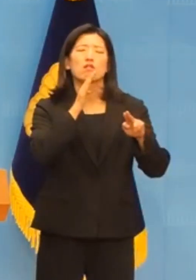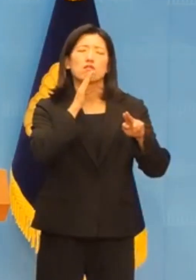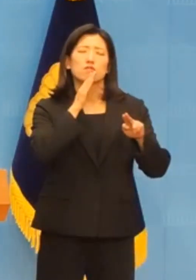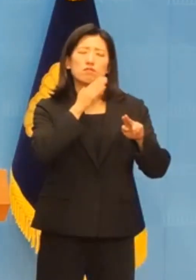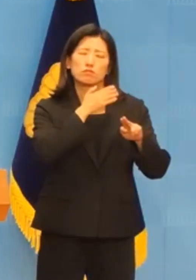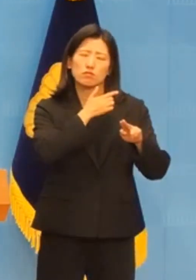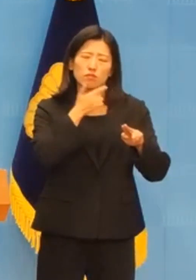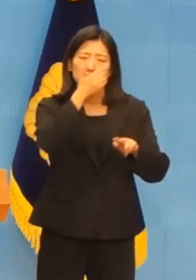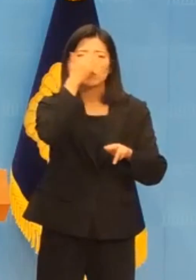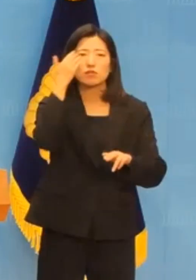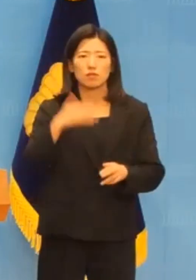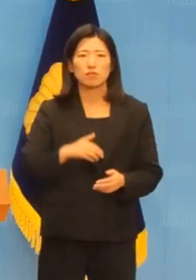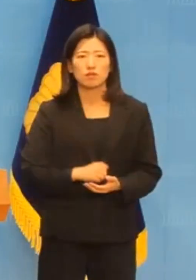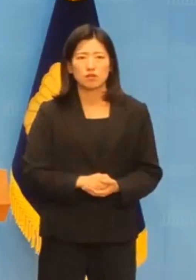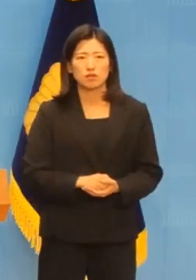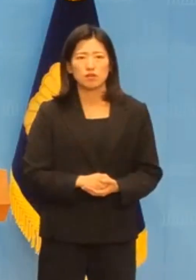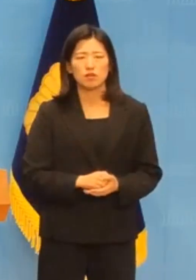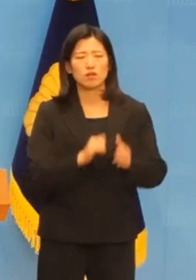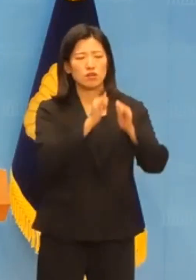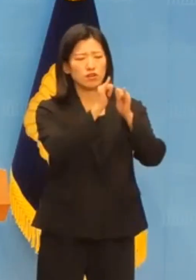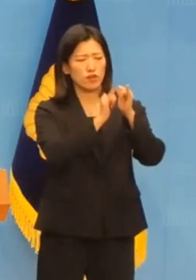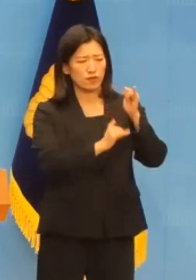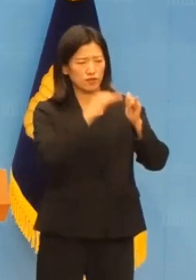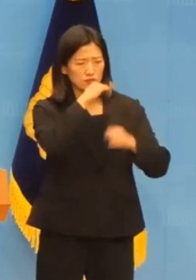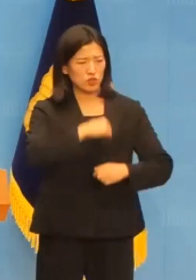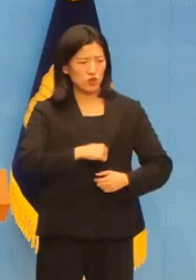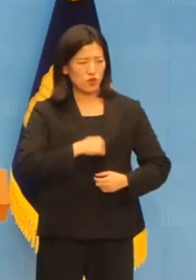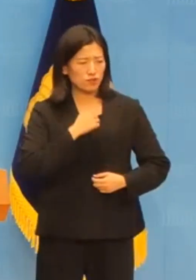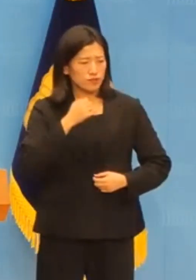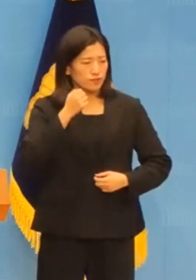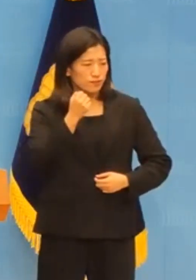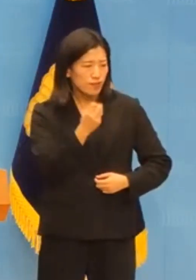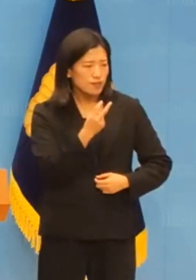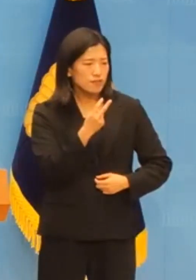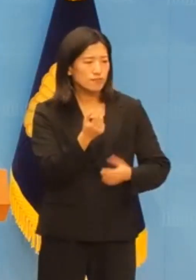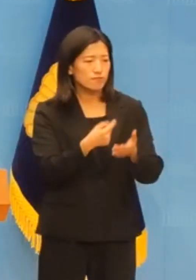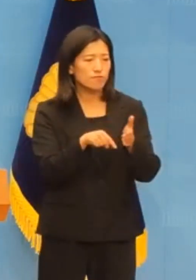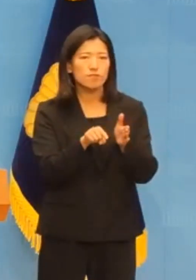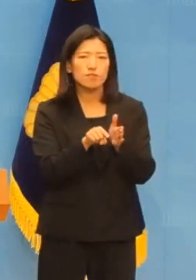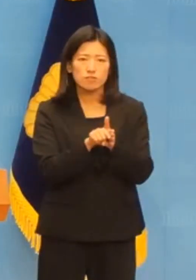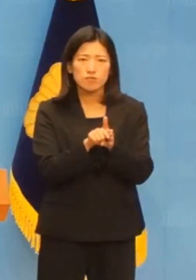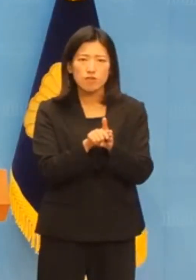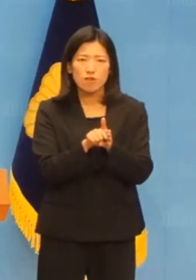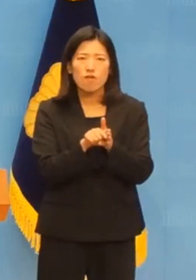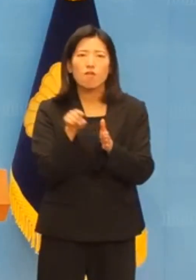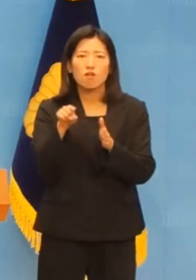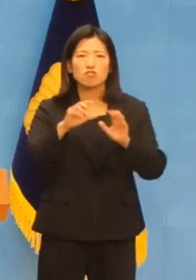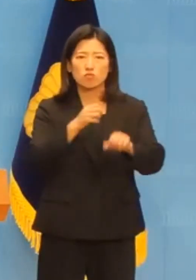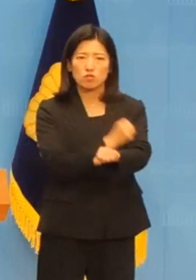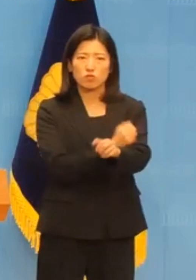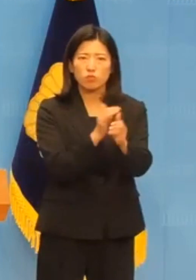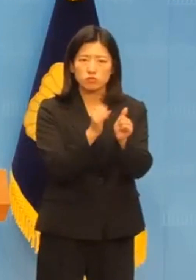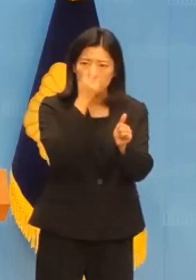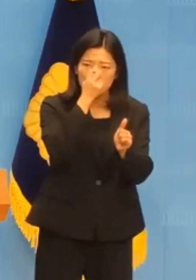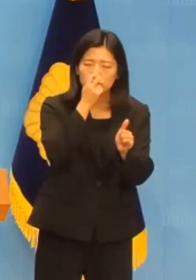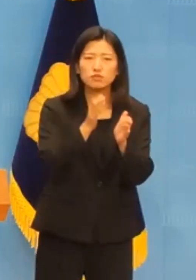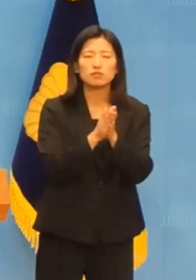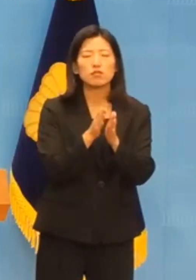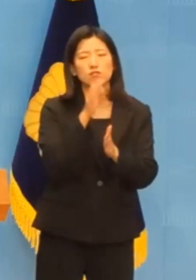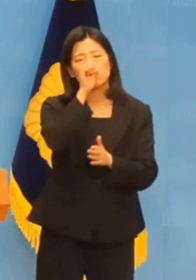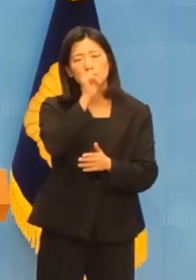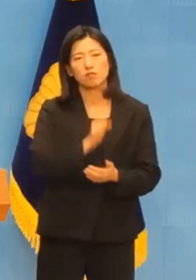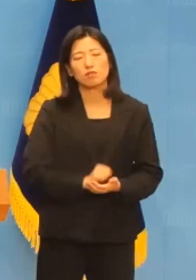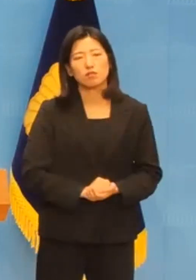국민주권정부가 역사정의를 향한 의미 있는 첫걸음을 내디뎠습니다. 이재명